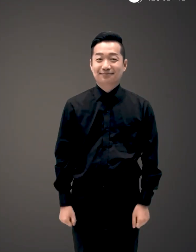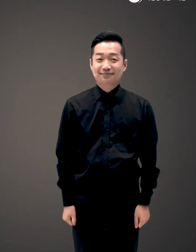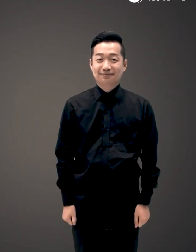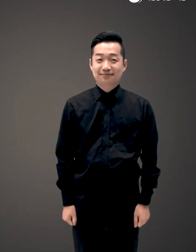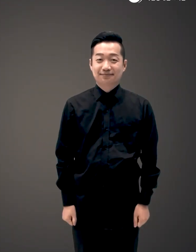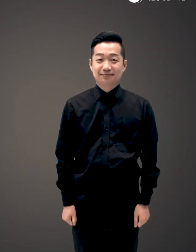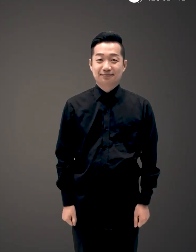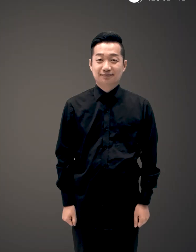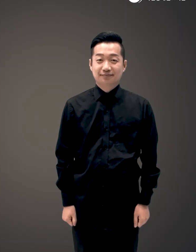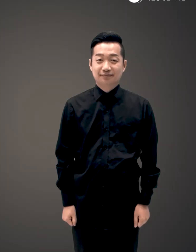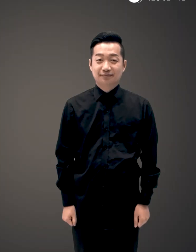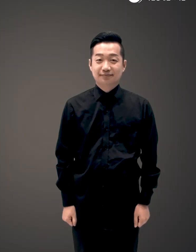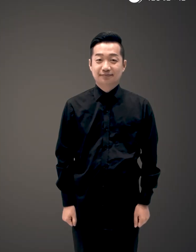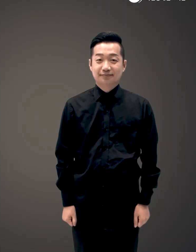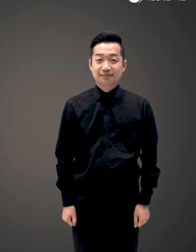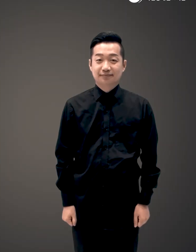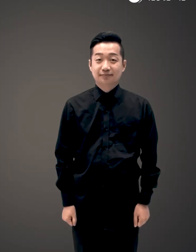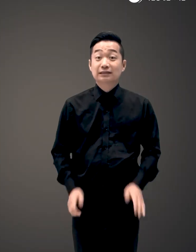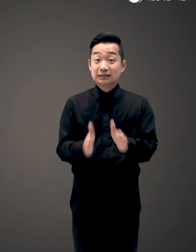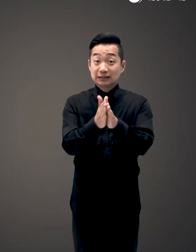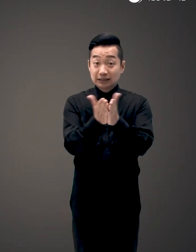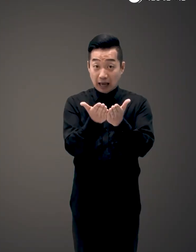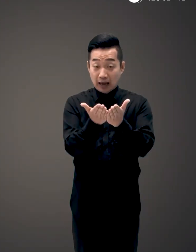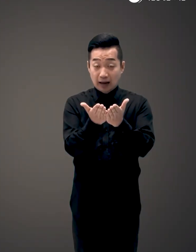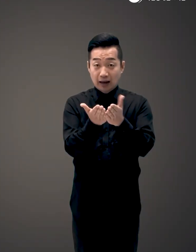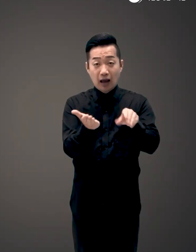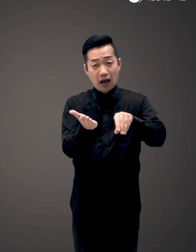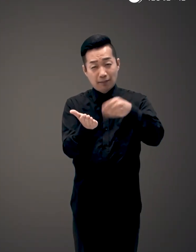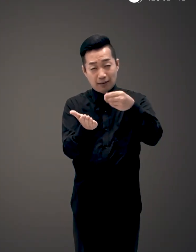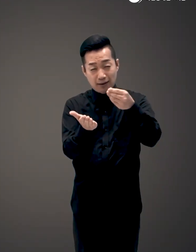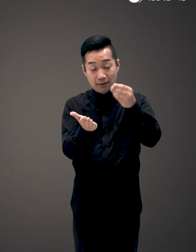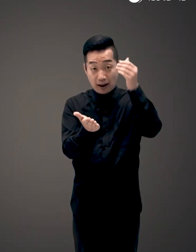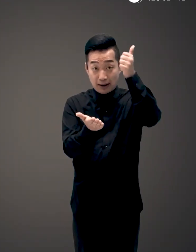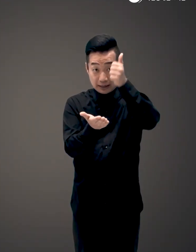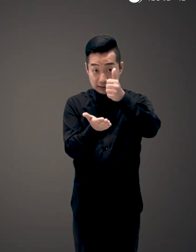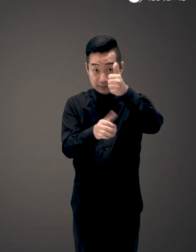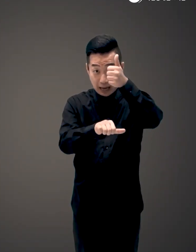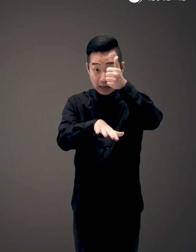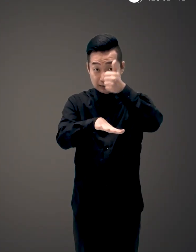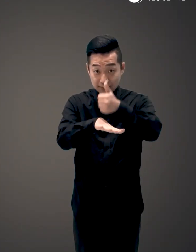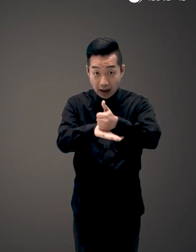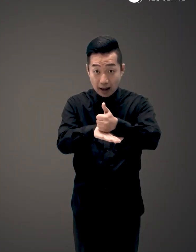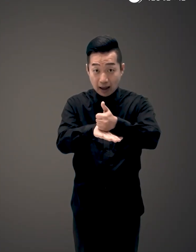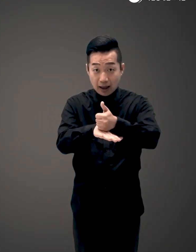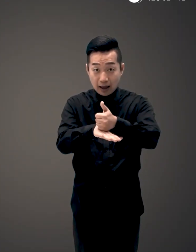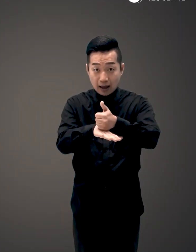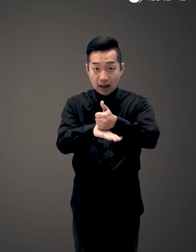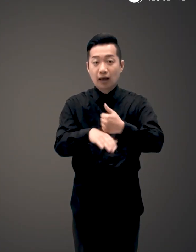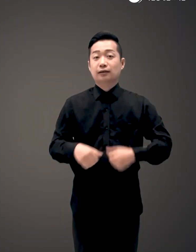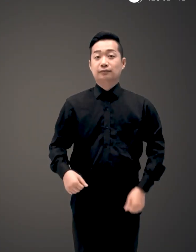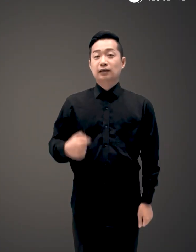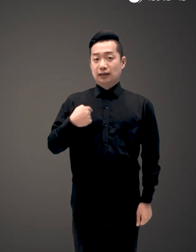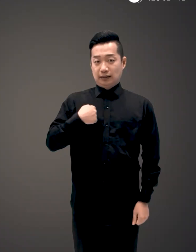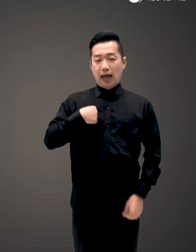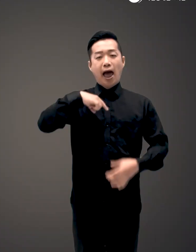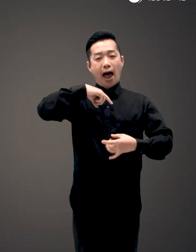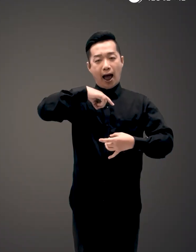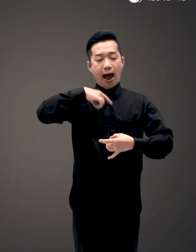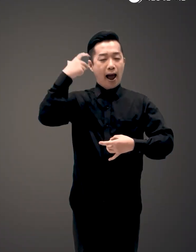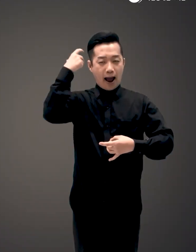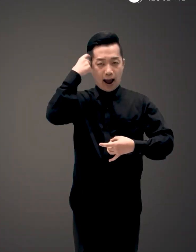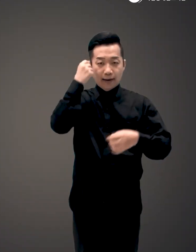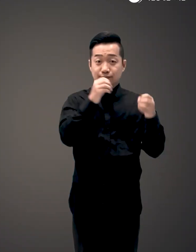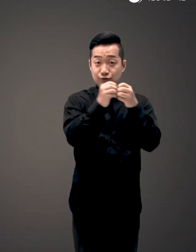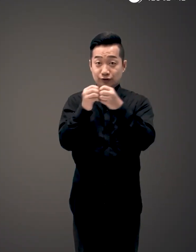같다는 생각이 들었어요. 그리고 이렇게 책을 다 보면은 마지막 장에 이렇게